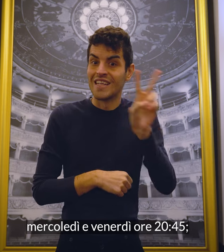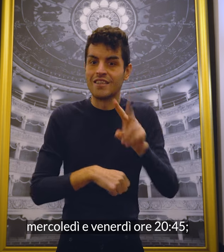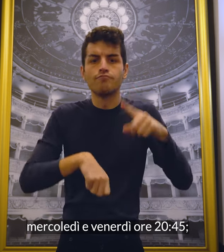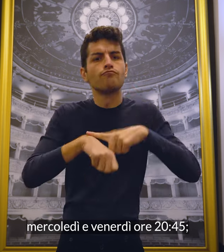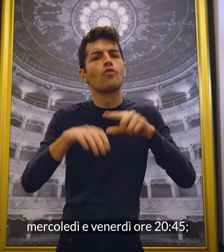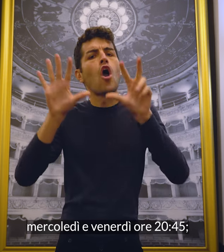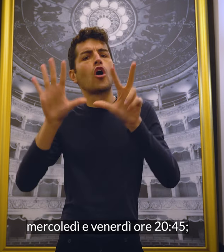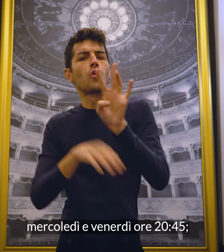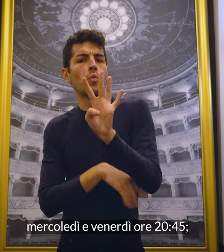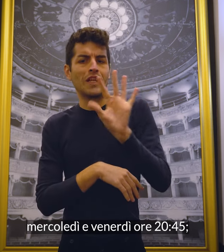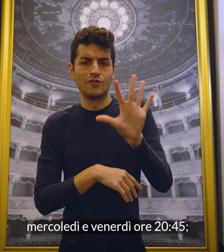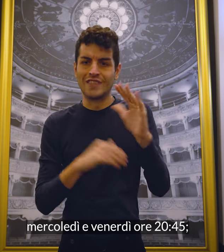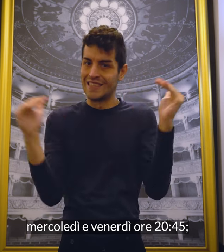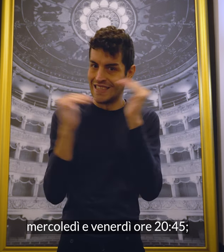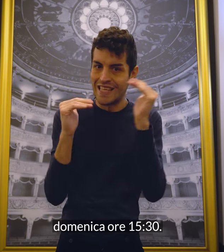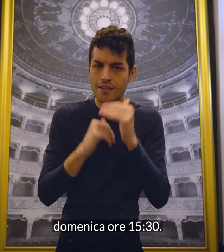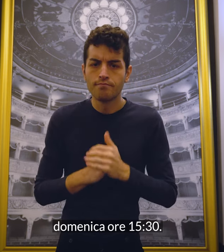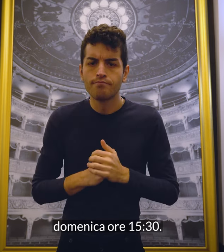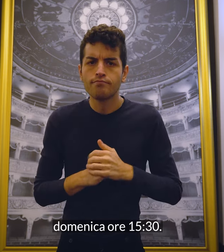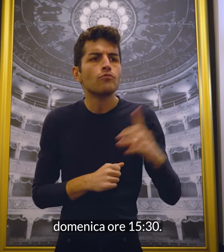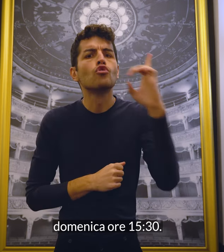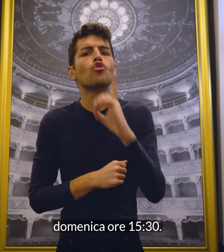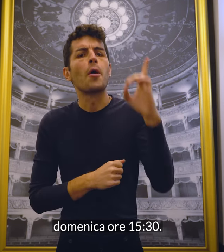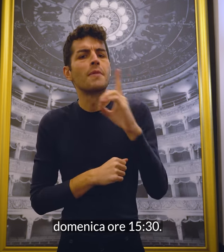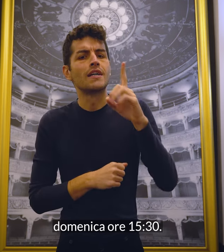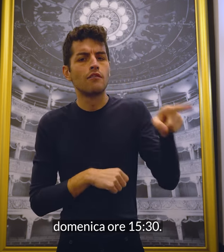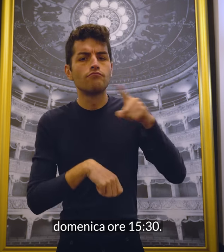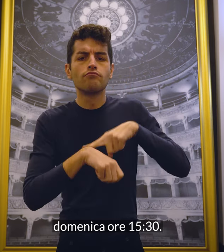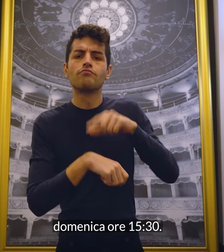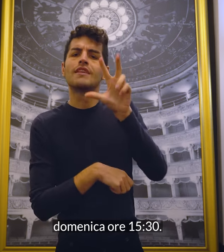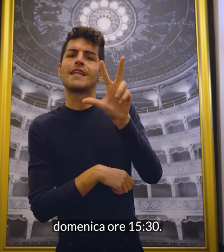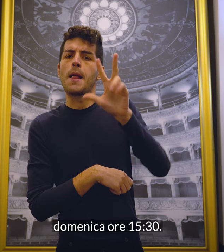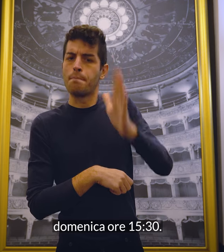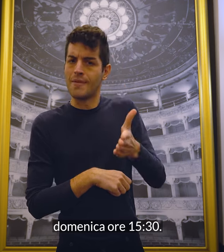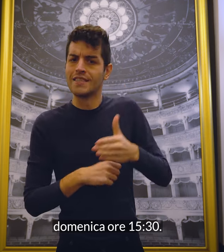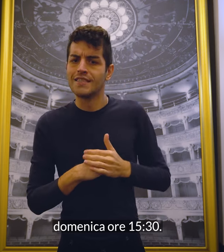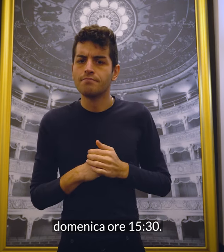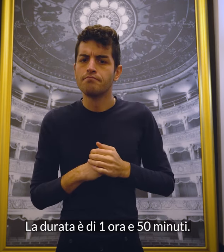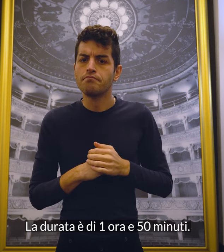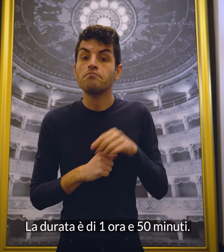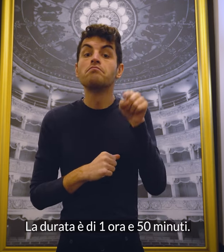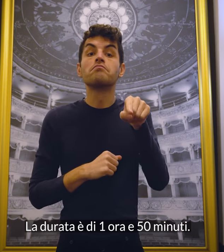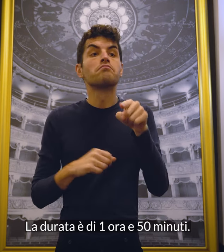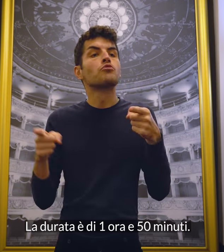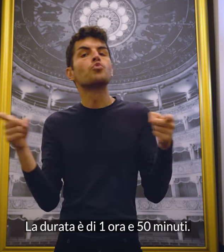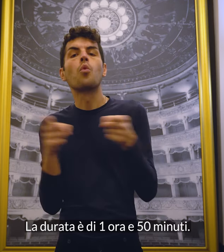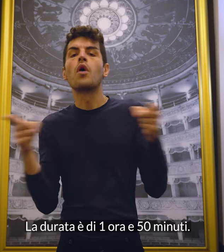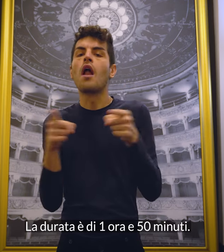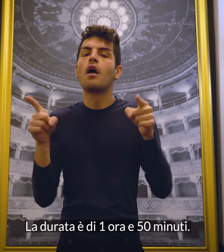20:45 domenica ore 15:30 La durata è di un'ora